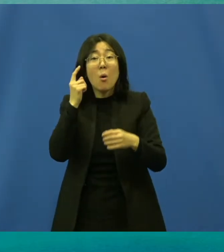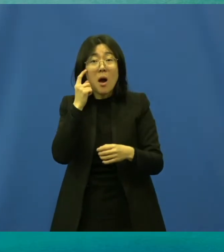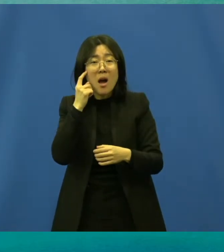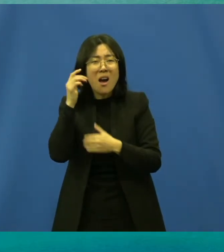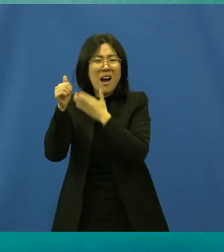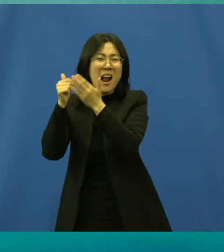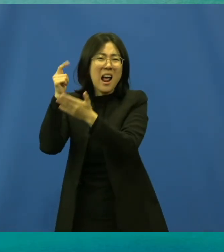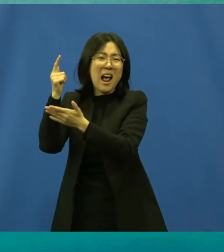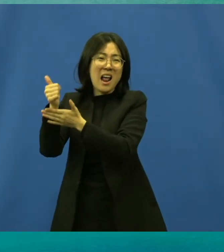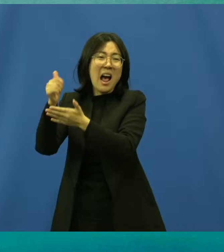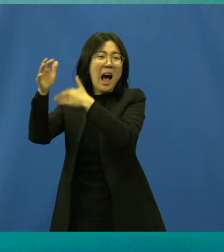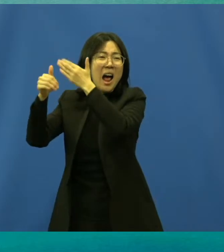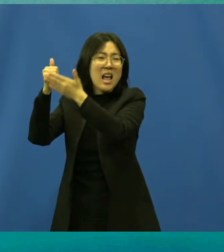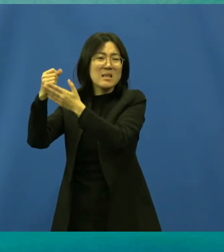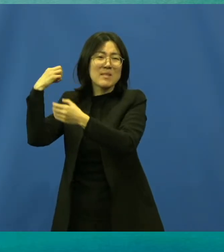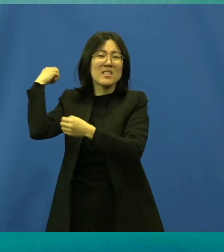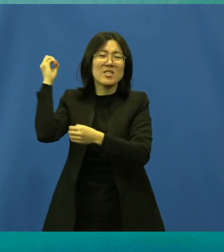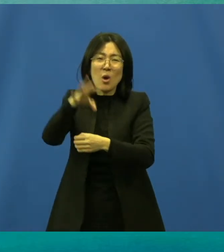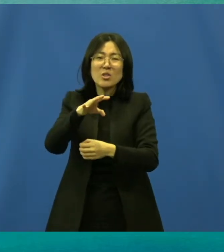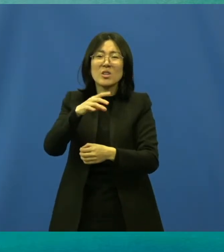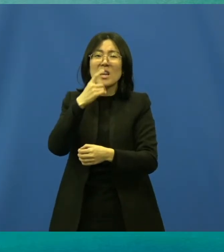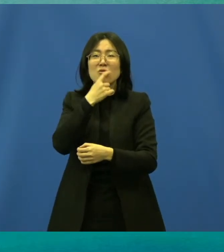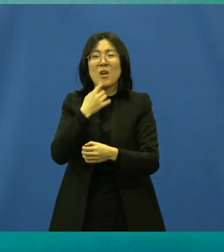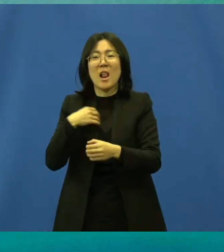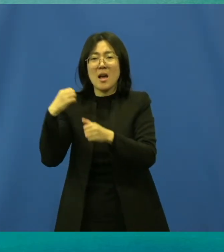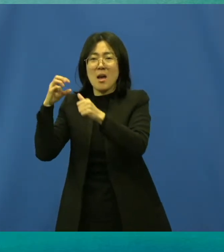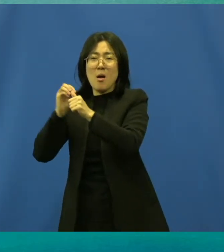그러니까 파도와 큰 물결이